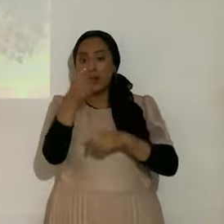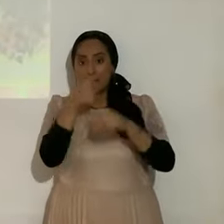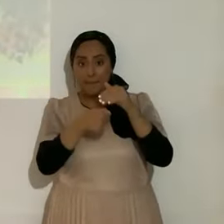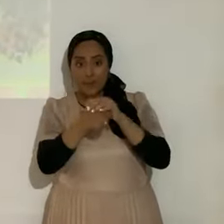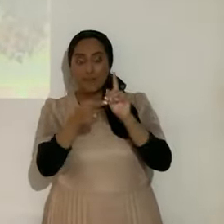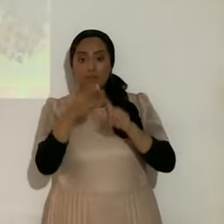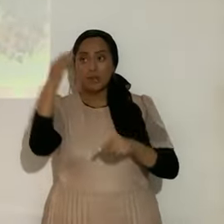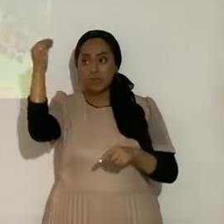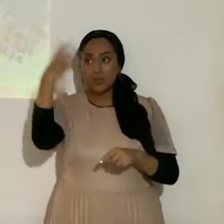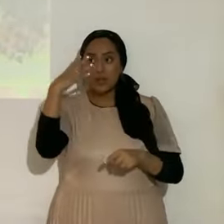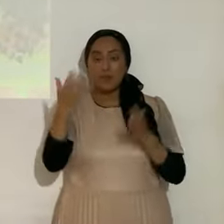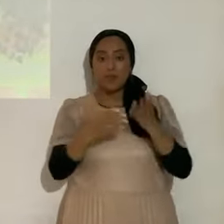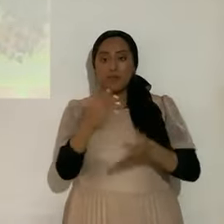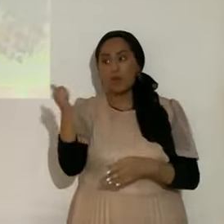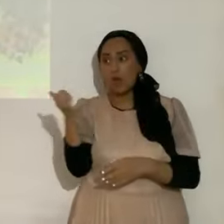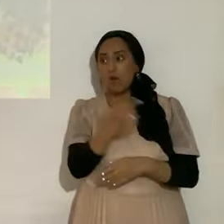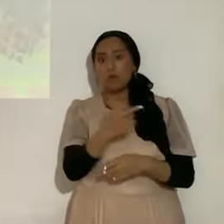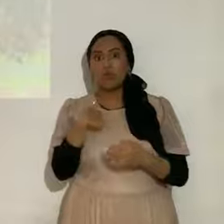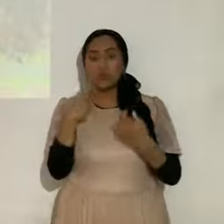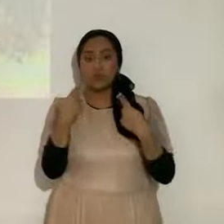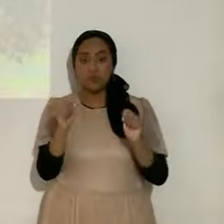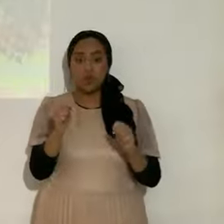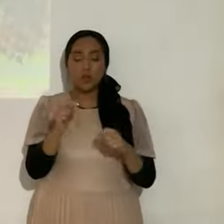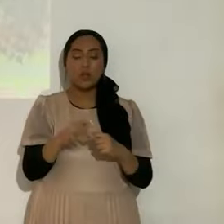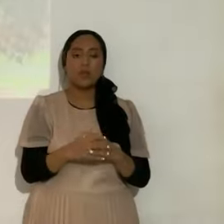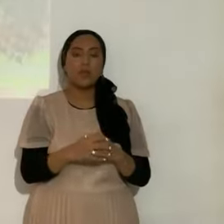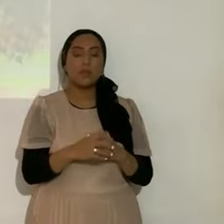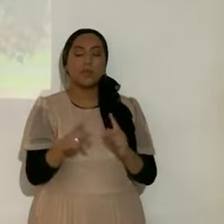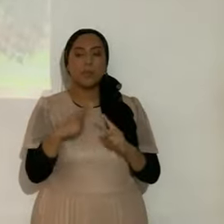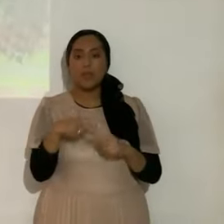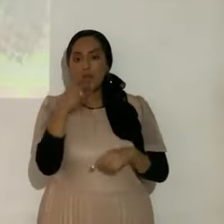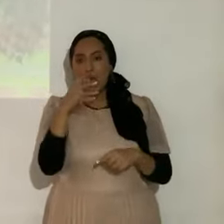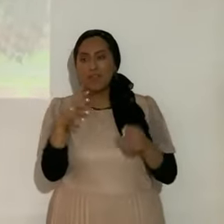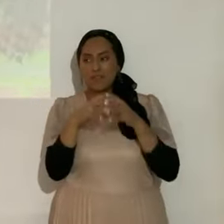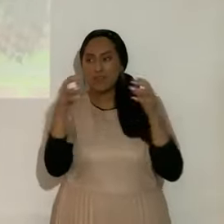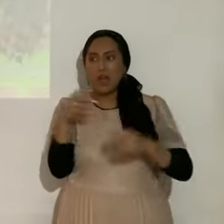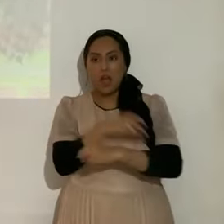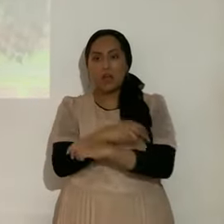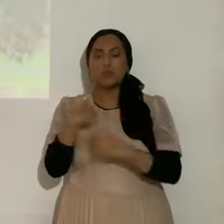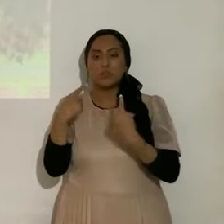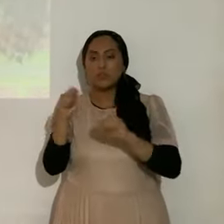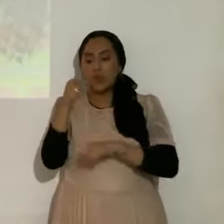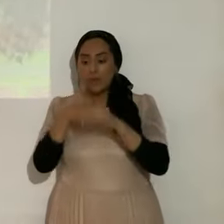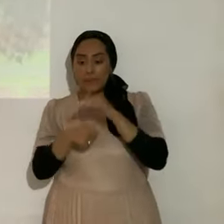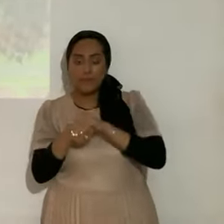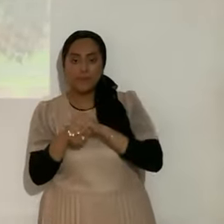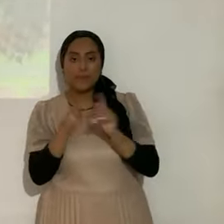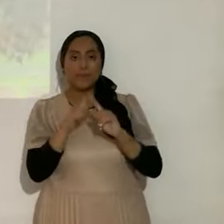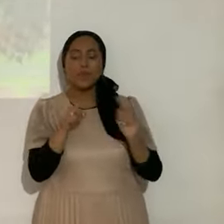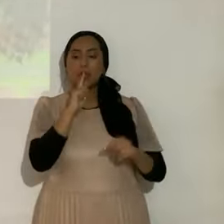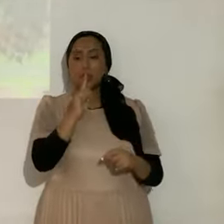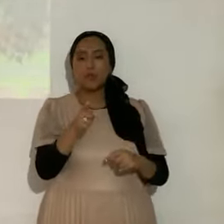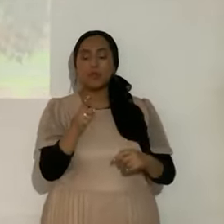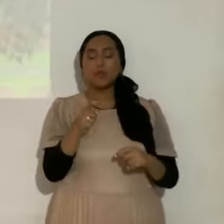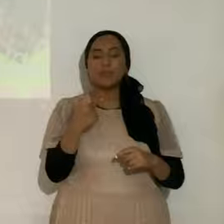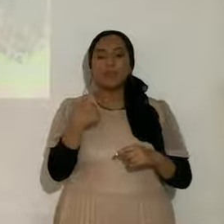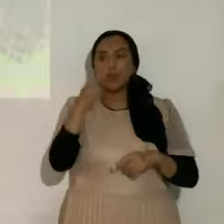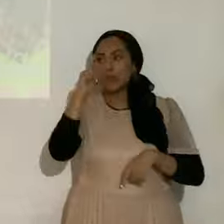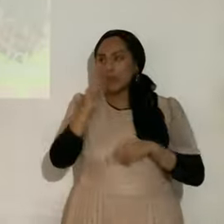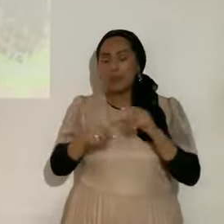del sol? Tal vez todos lo hemos hecho. Cuando su calor es muy intenso, nos escondemos. Pero realmente, hermanos, es